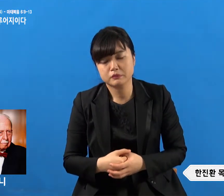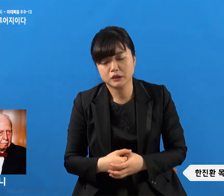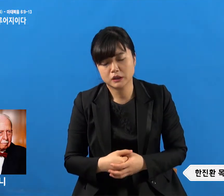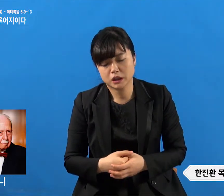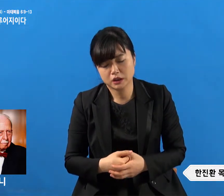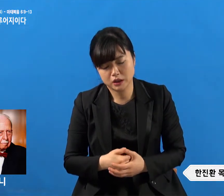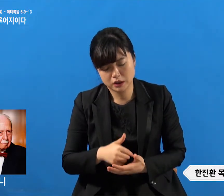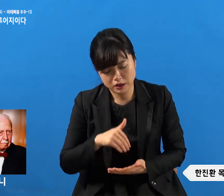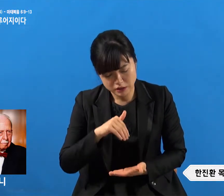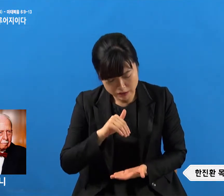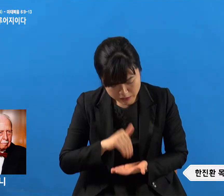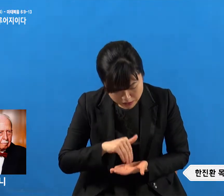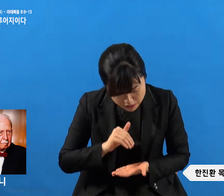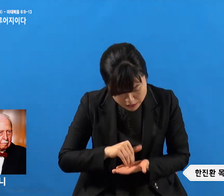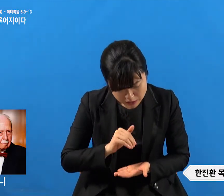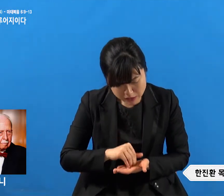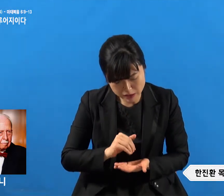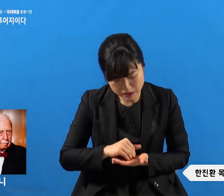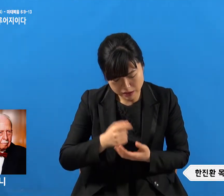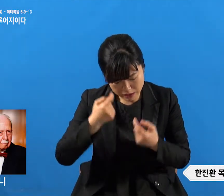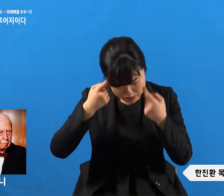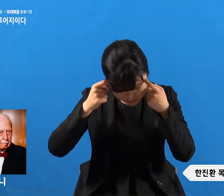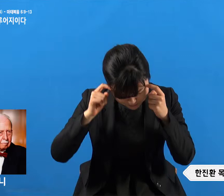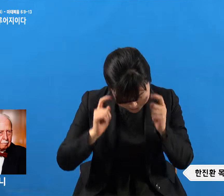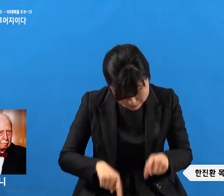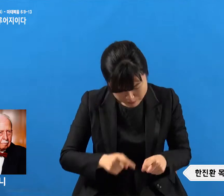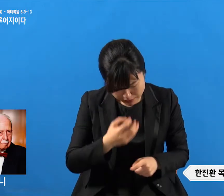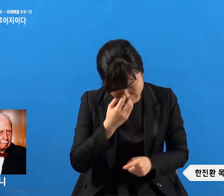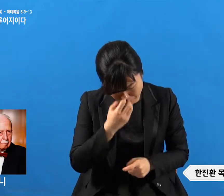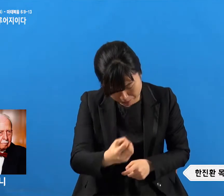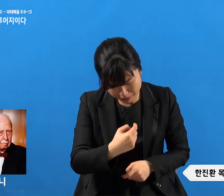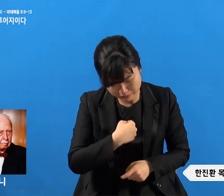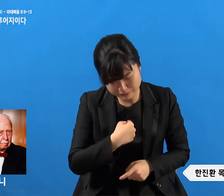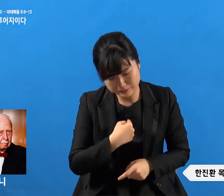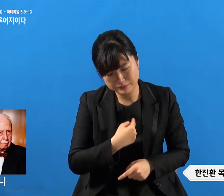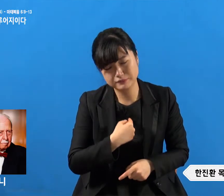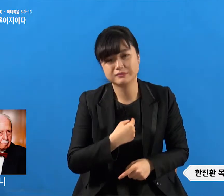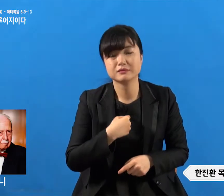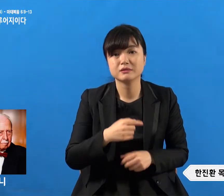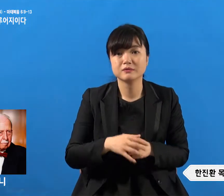그 얼마나 무모하고 어리석은 그런 자만이었는지요.